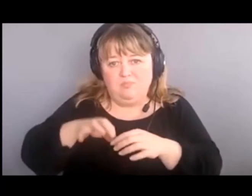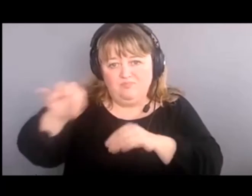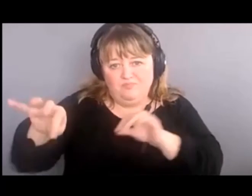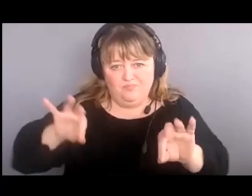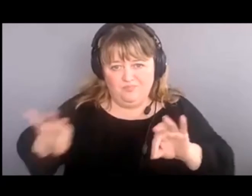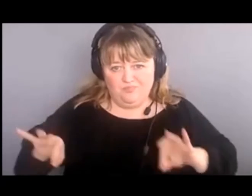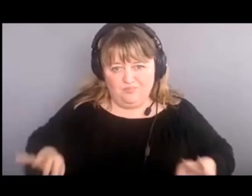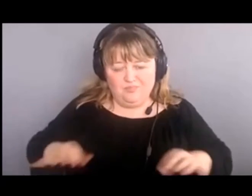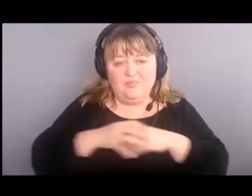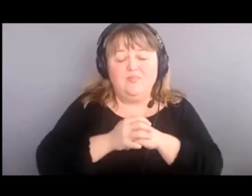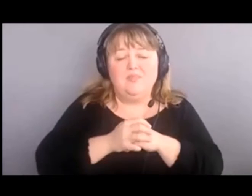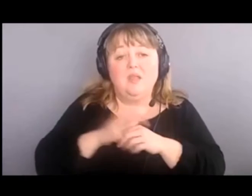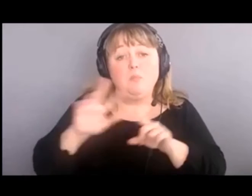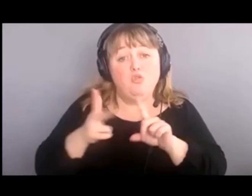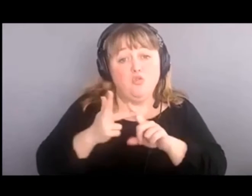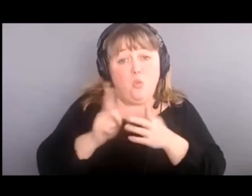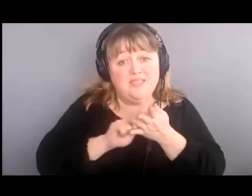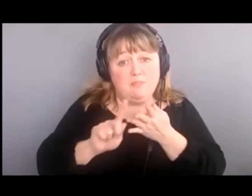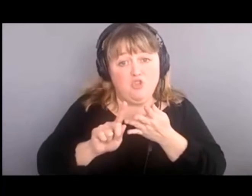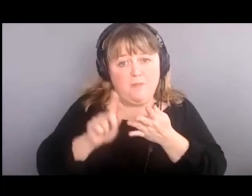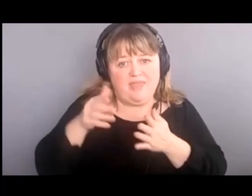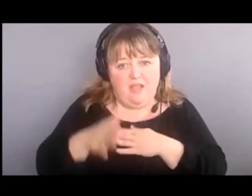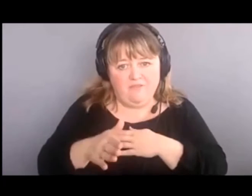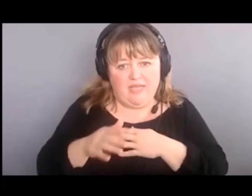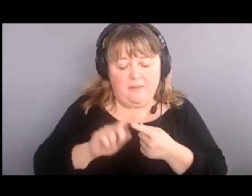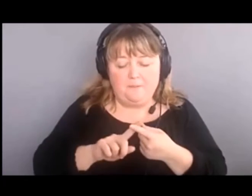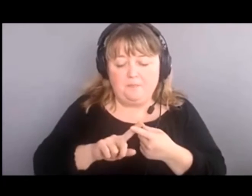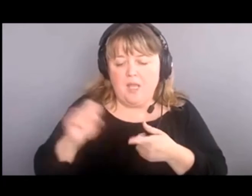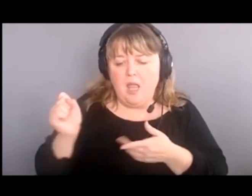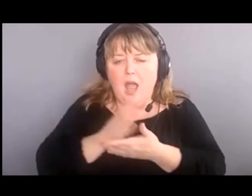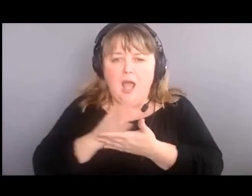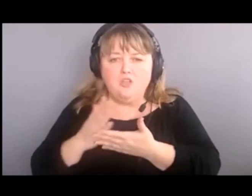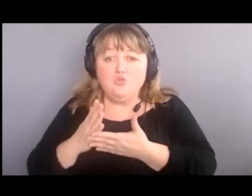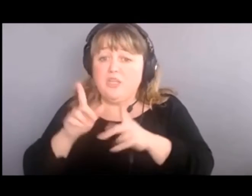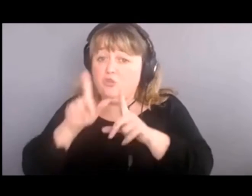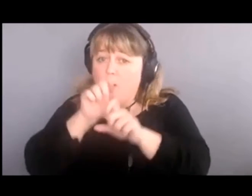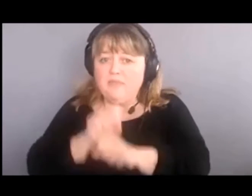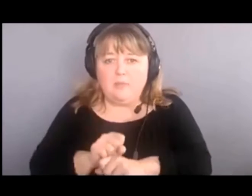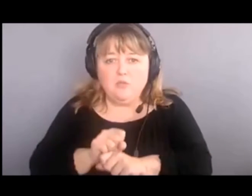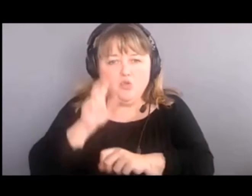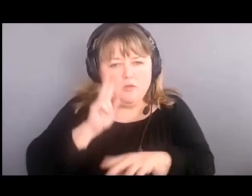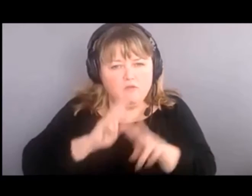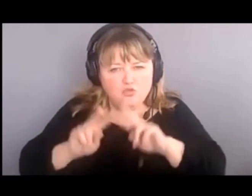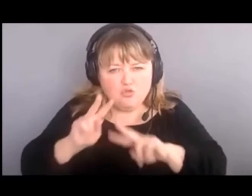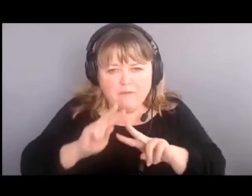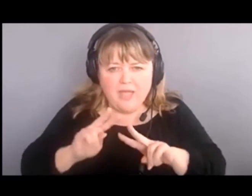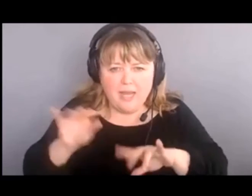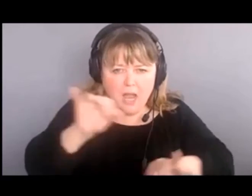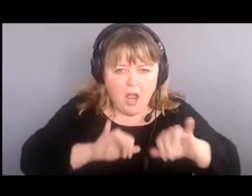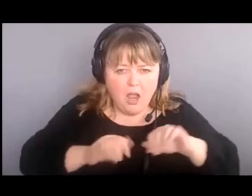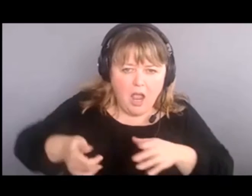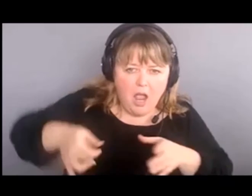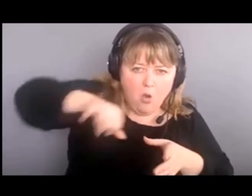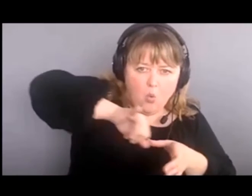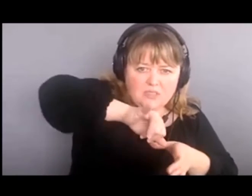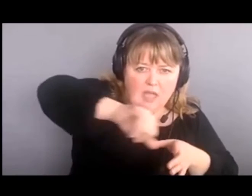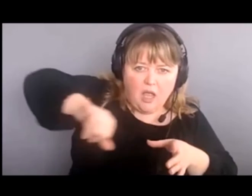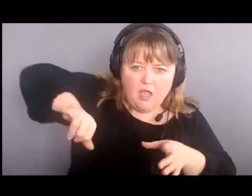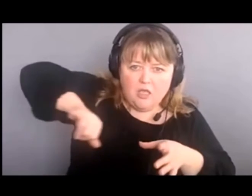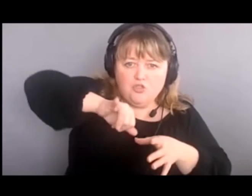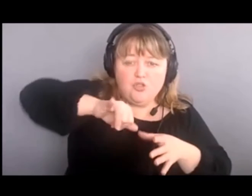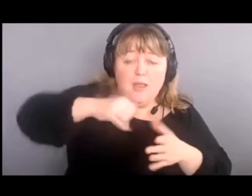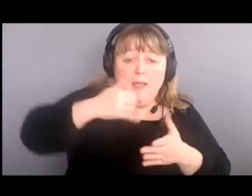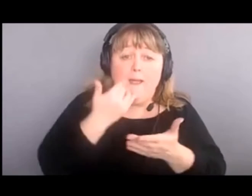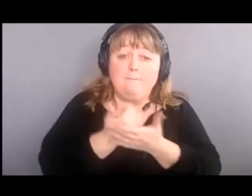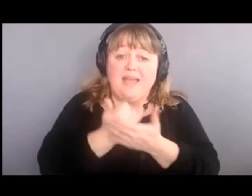d'avril, la troisième semaine d'avril. Ensuite, comme d'habitude, il faut surveiller l'arrosage le matin avec le